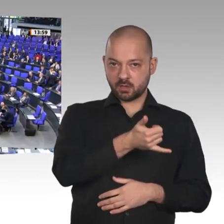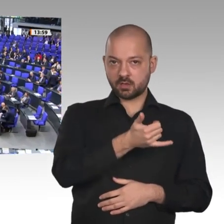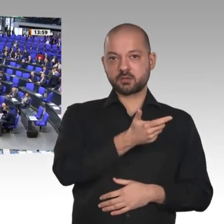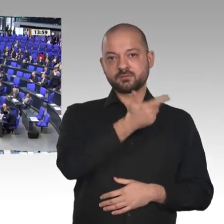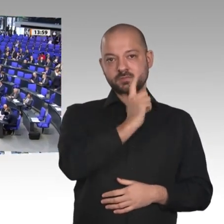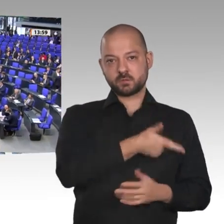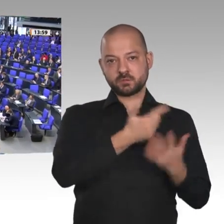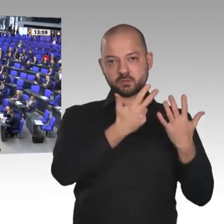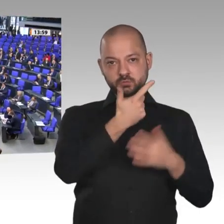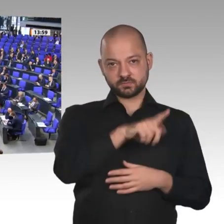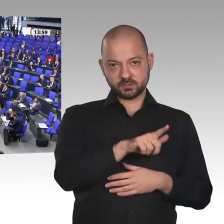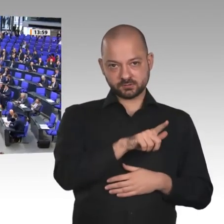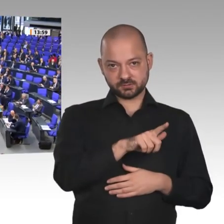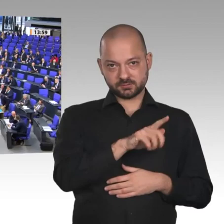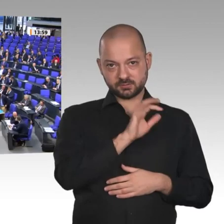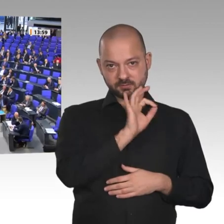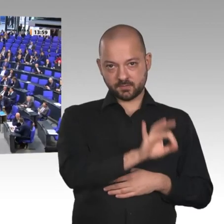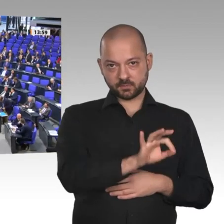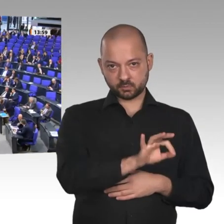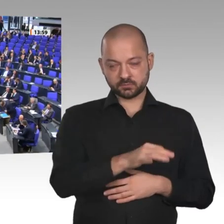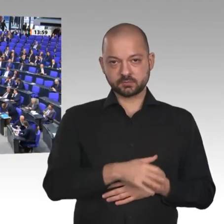527. Mit Ja haben